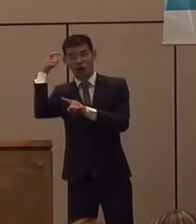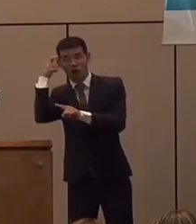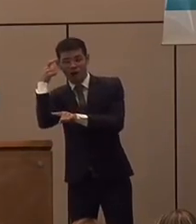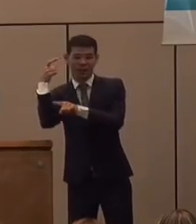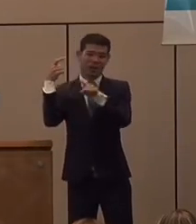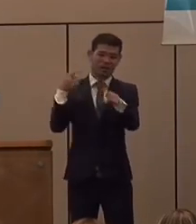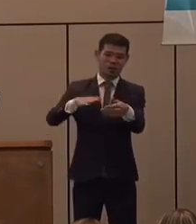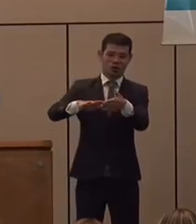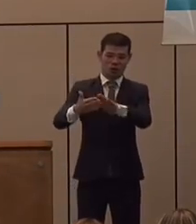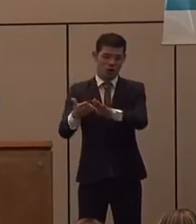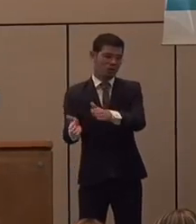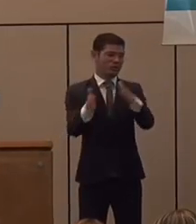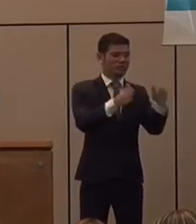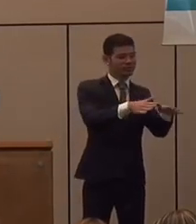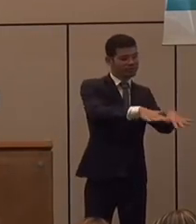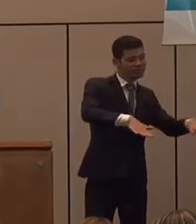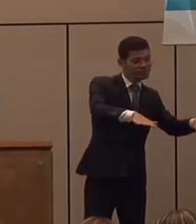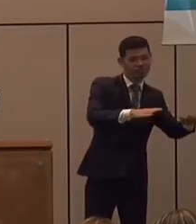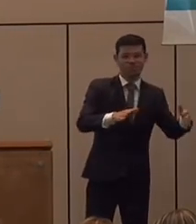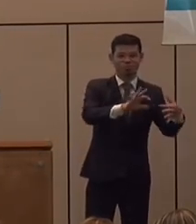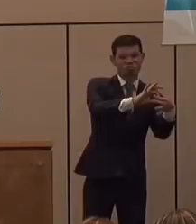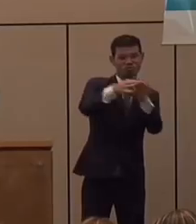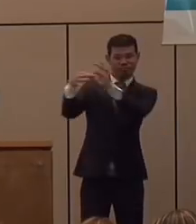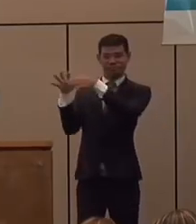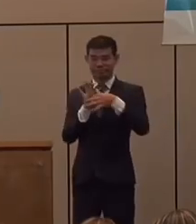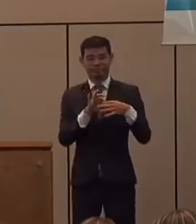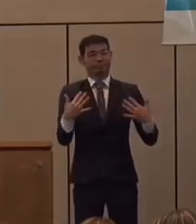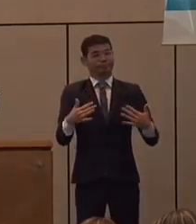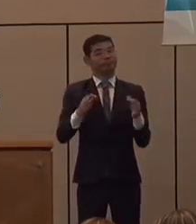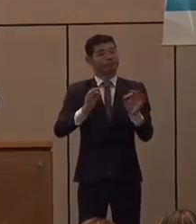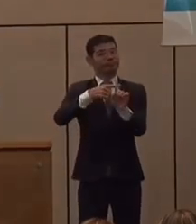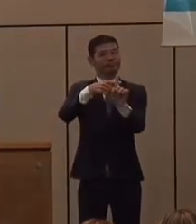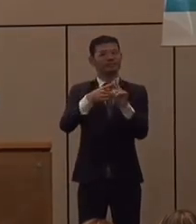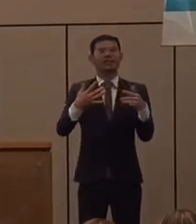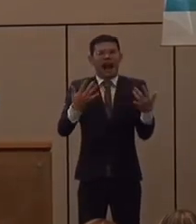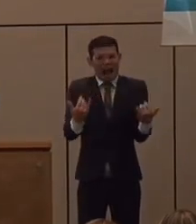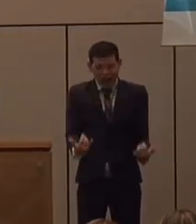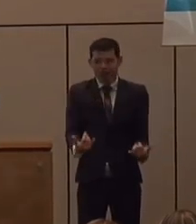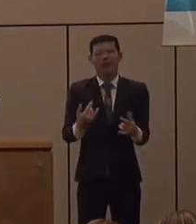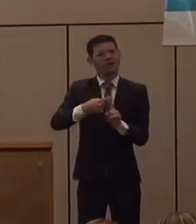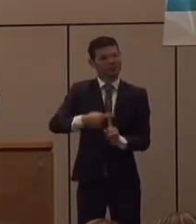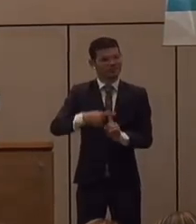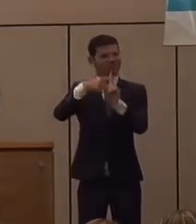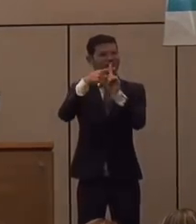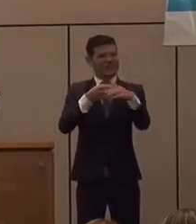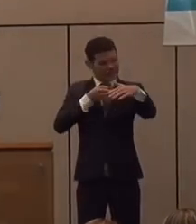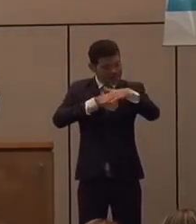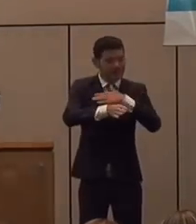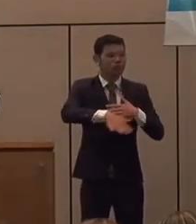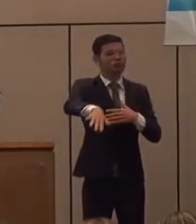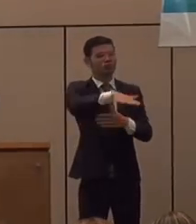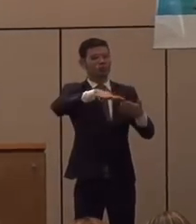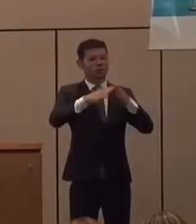el beneficio que el turismo le está dejando al país está penetrando hasta las bases de las comunidades y los empresarios en